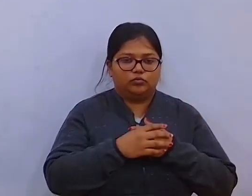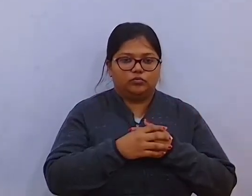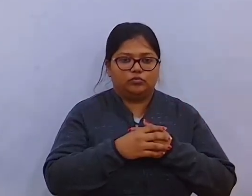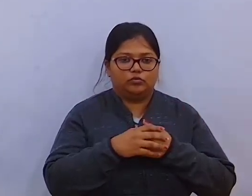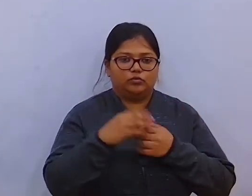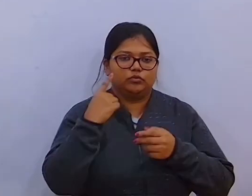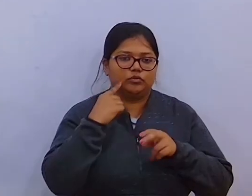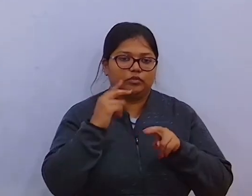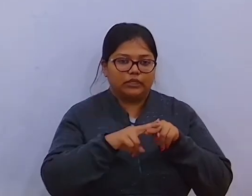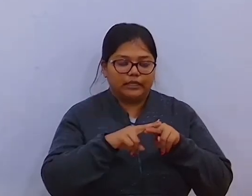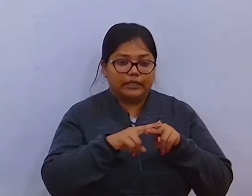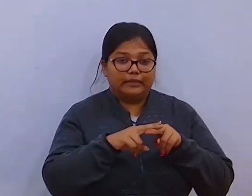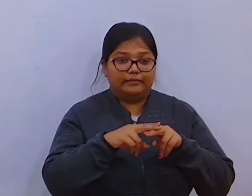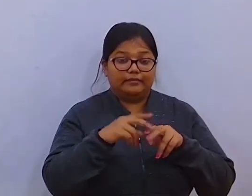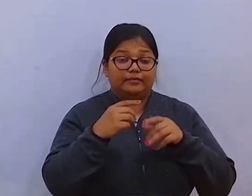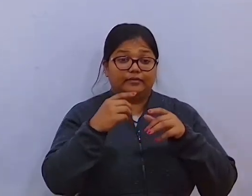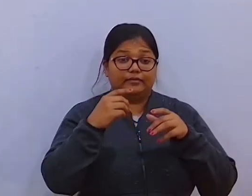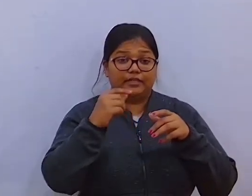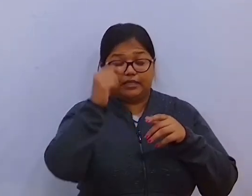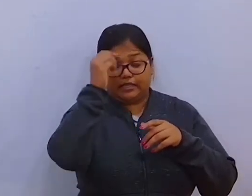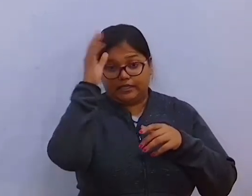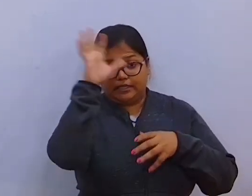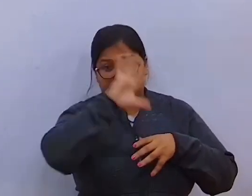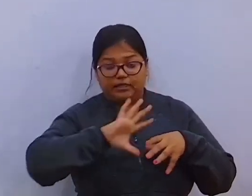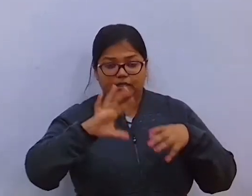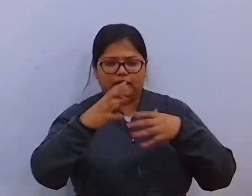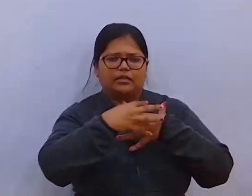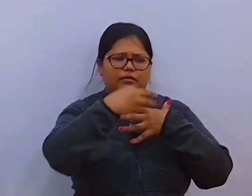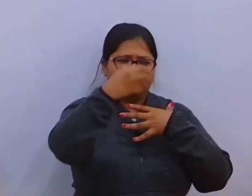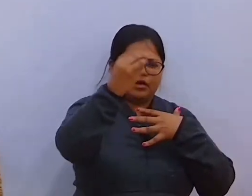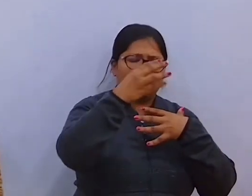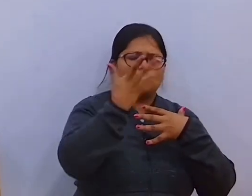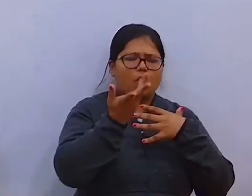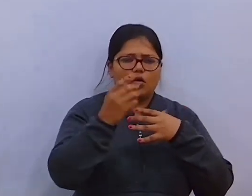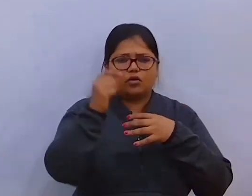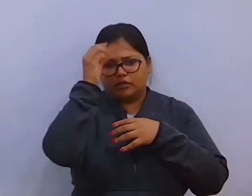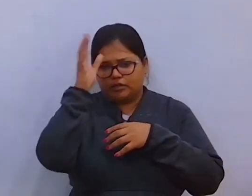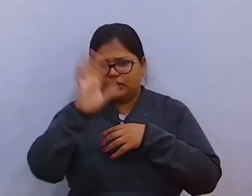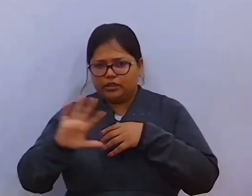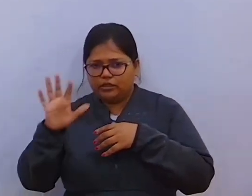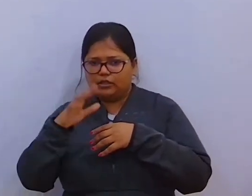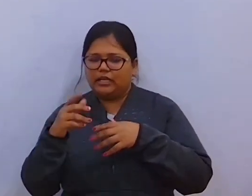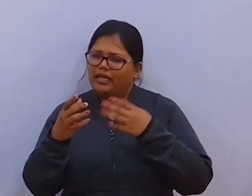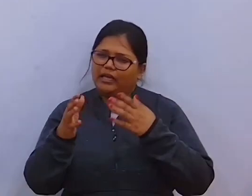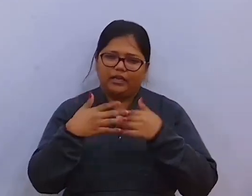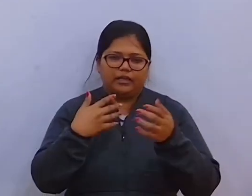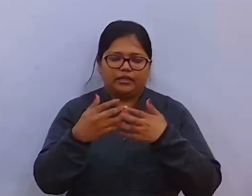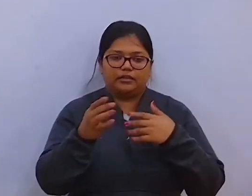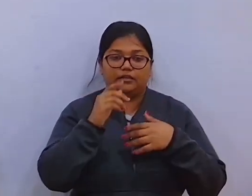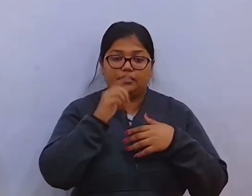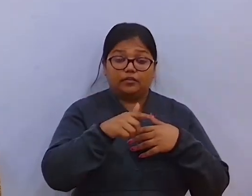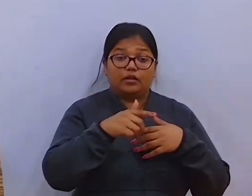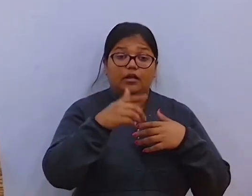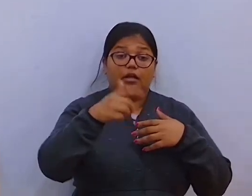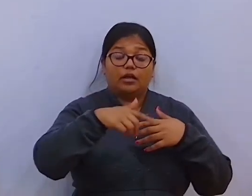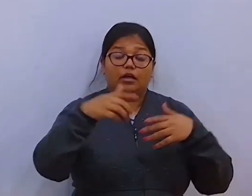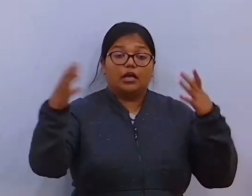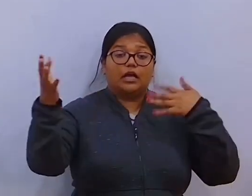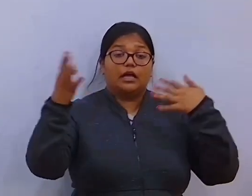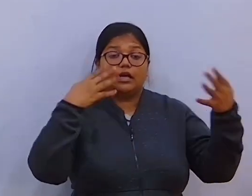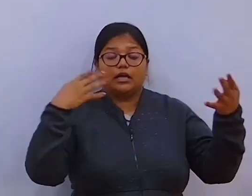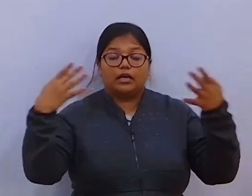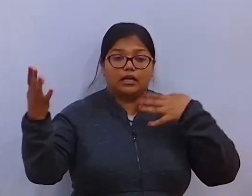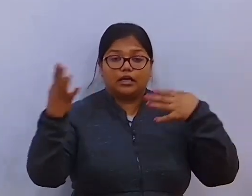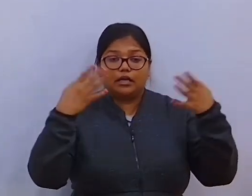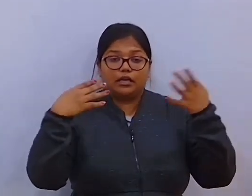अगर कोई जो जलवायु जलवायु है वो कैसे उस चीज़ को इफ़ेक्ट करता है कि वहाँ पर का वो